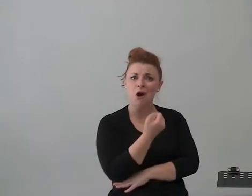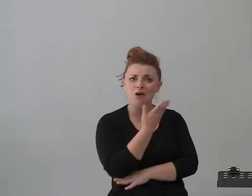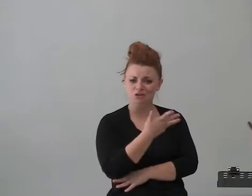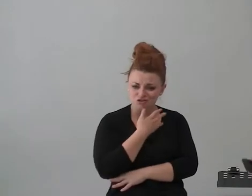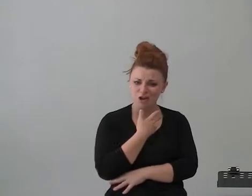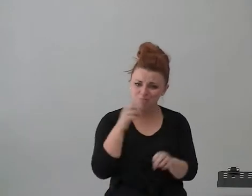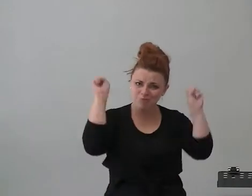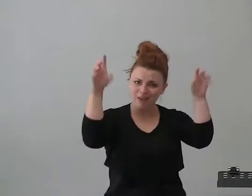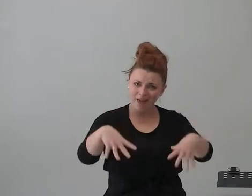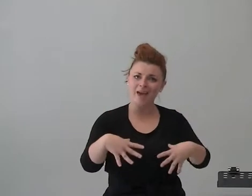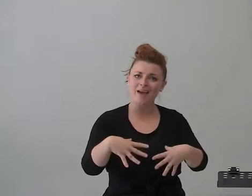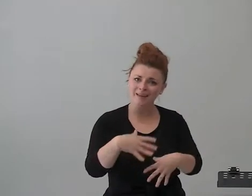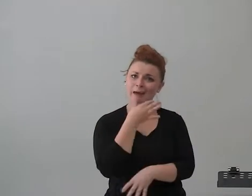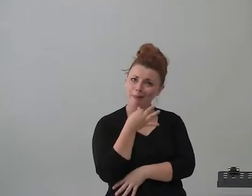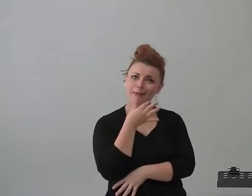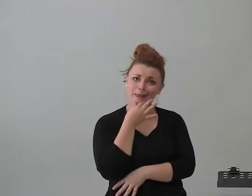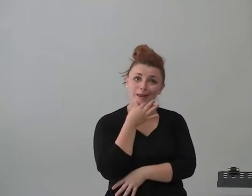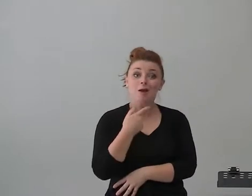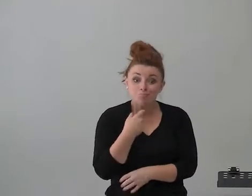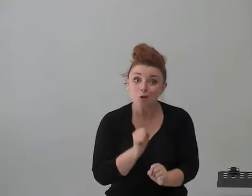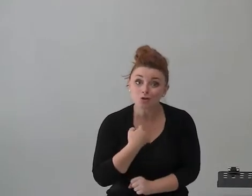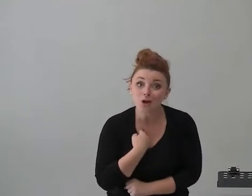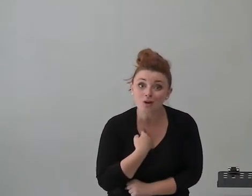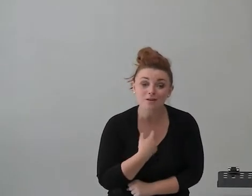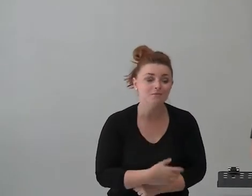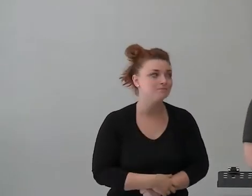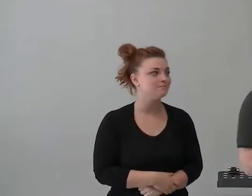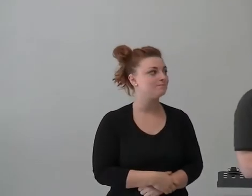poteri carini, posso farlo anch'io.